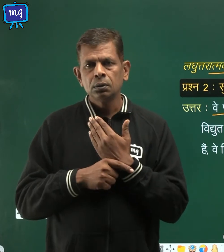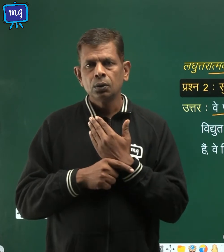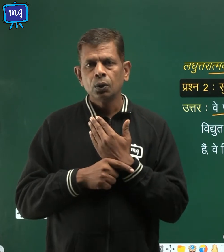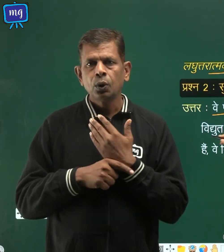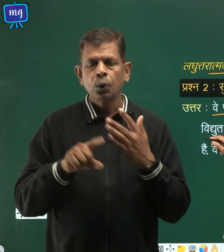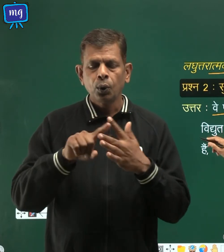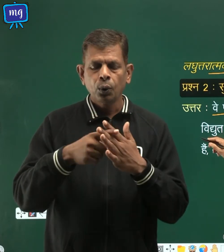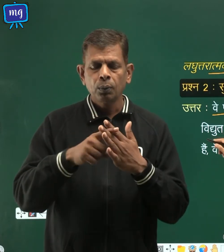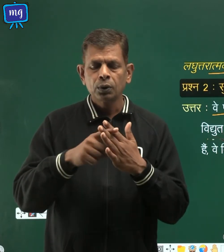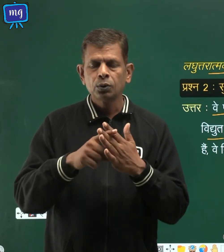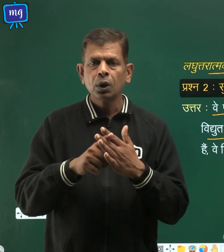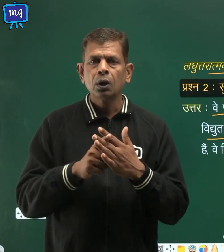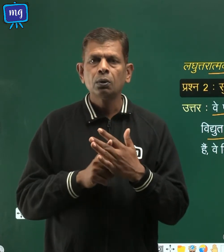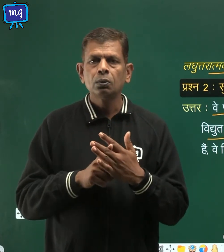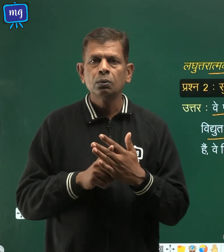विद्युत धारा को